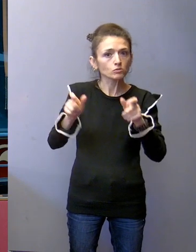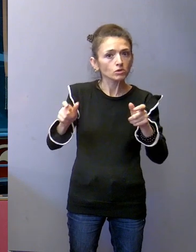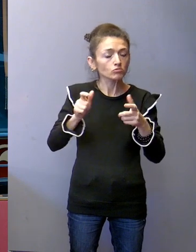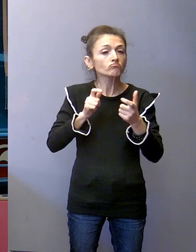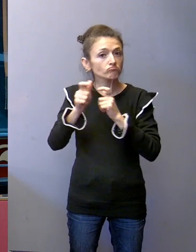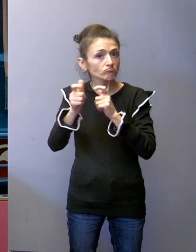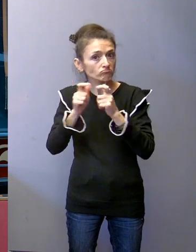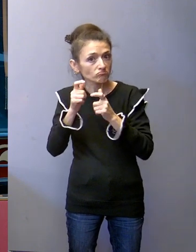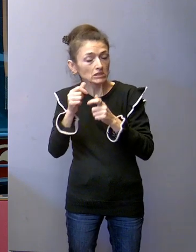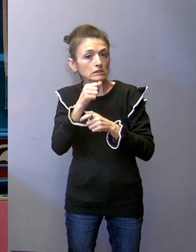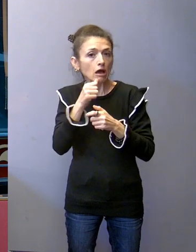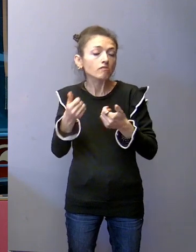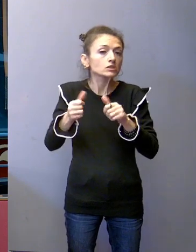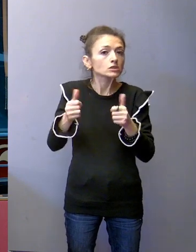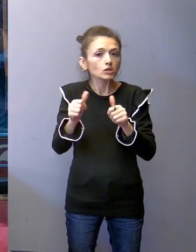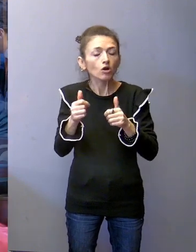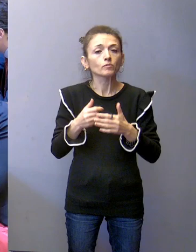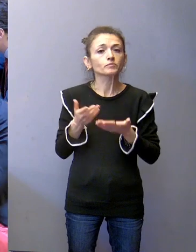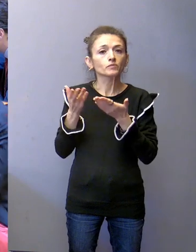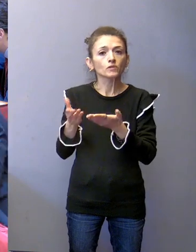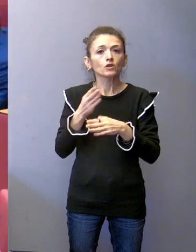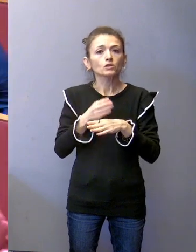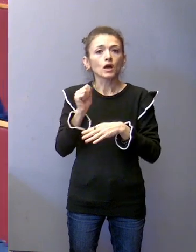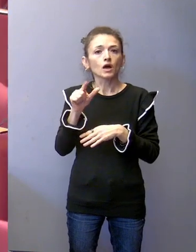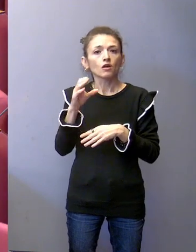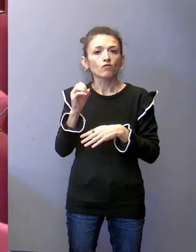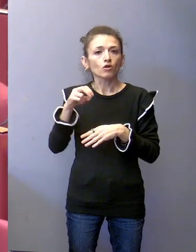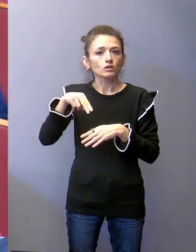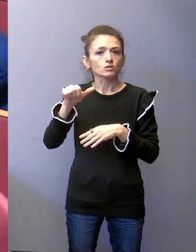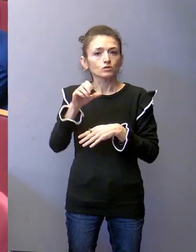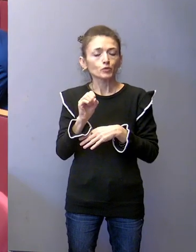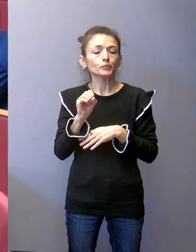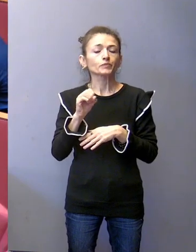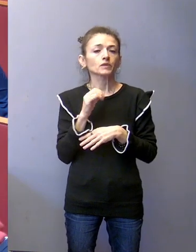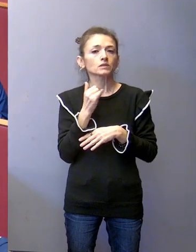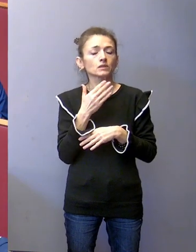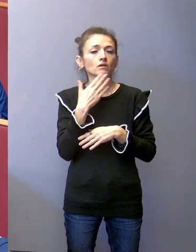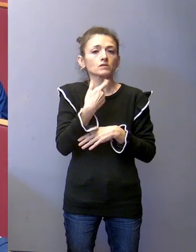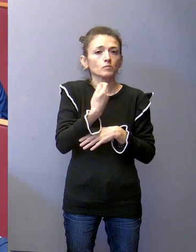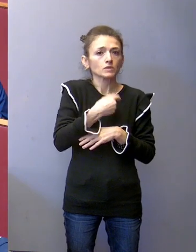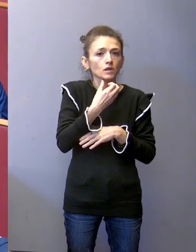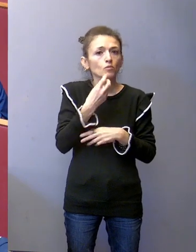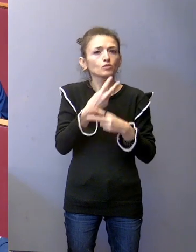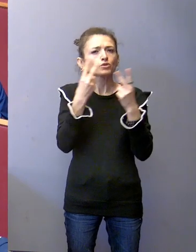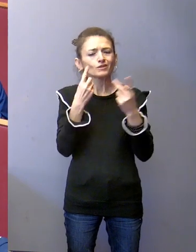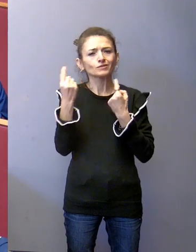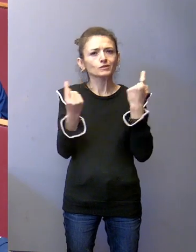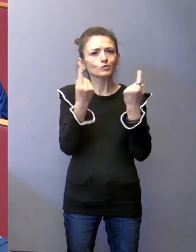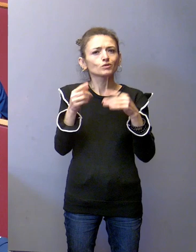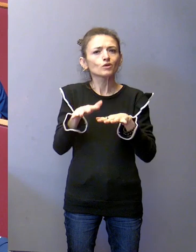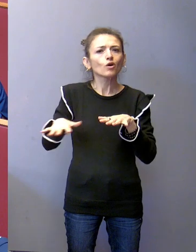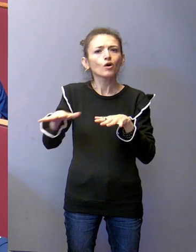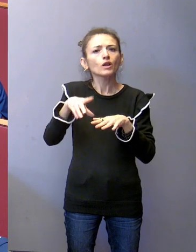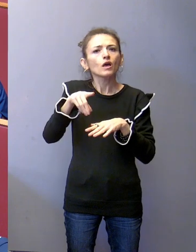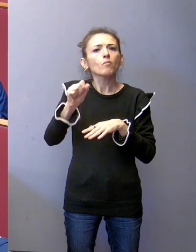consigliere Alfonso Sì grazie presidente e buongiorno e dunque la questione del Paolo bombrino è una questione che